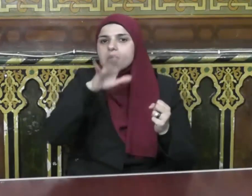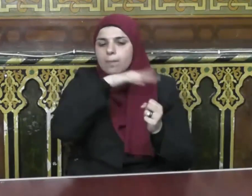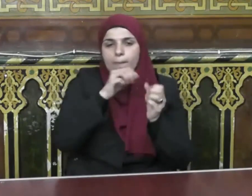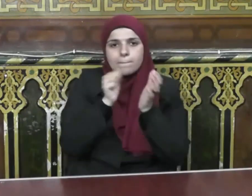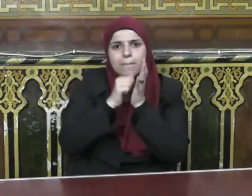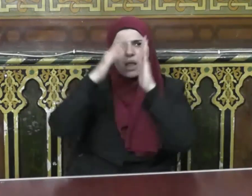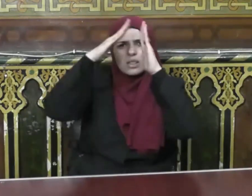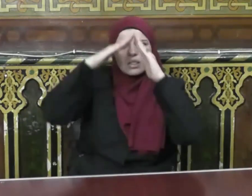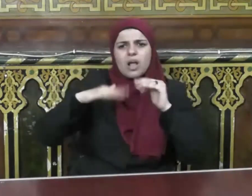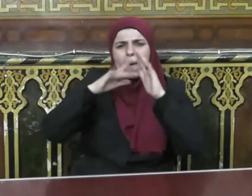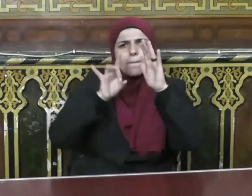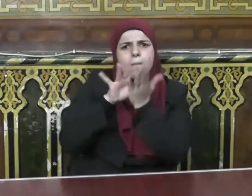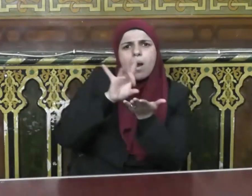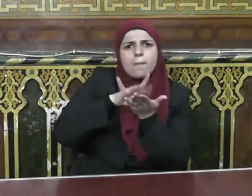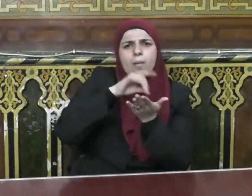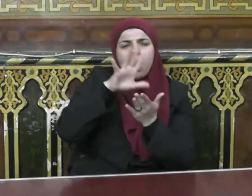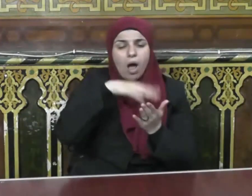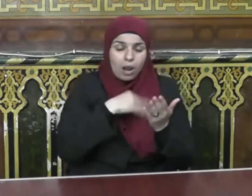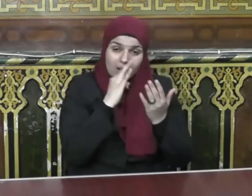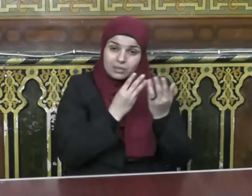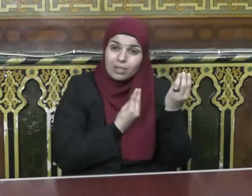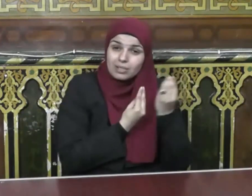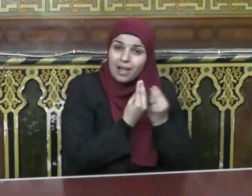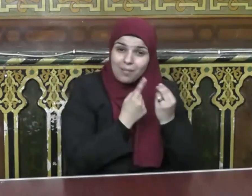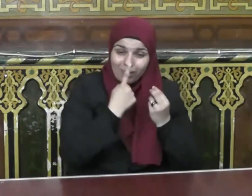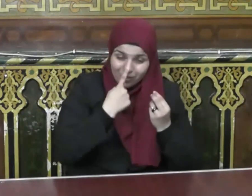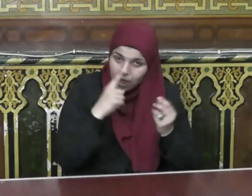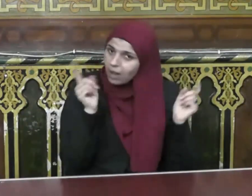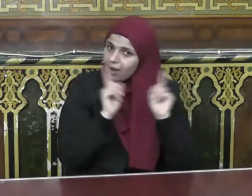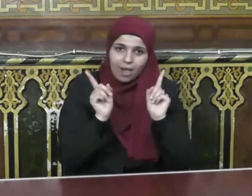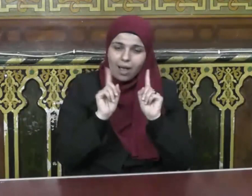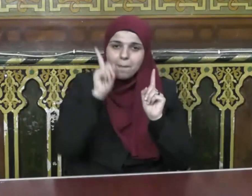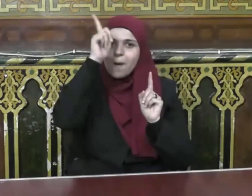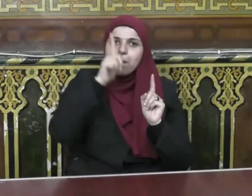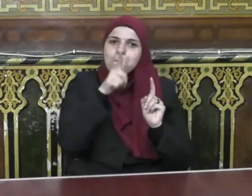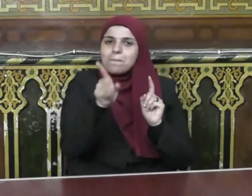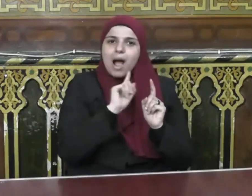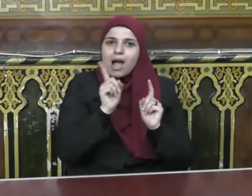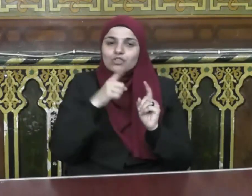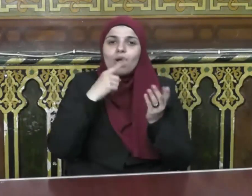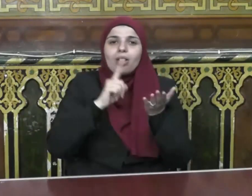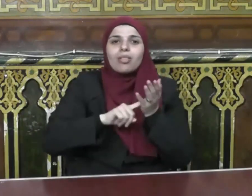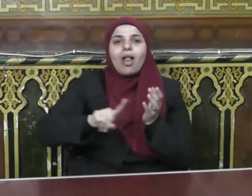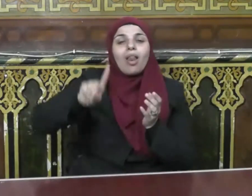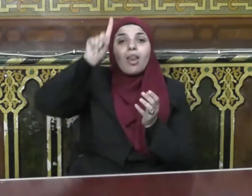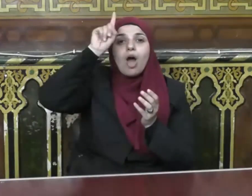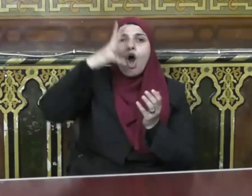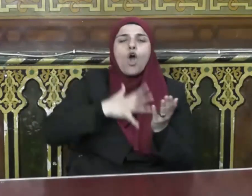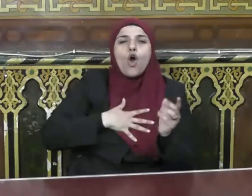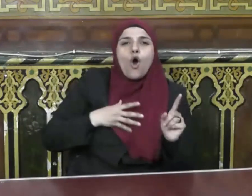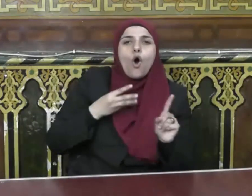دياركم أن تبروهم وتقسطوا إليهم إن الله يحب